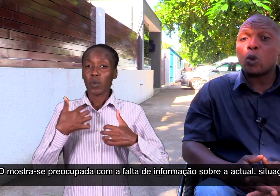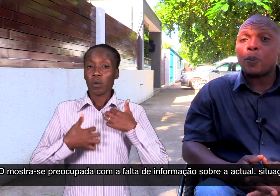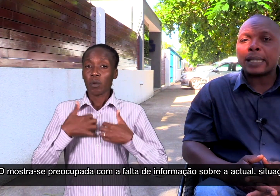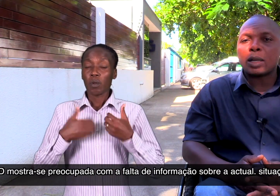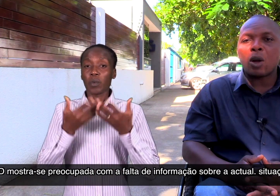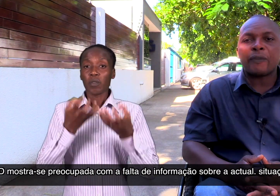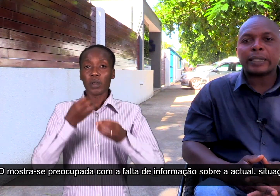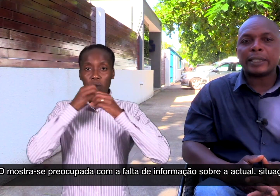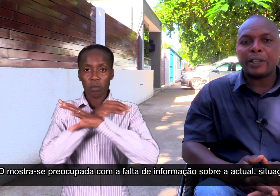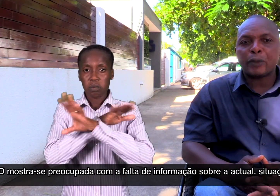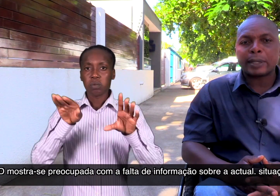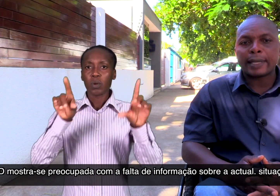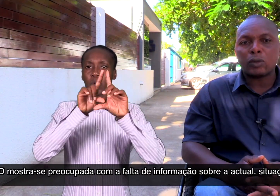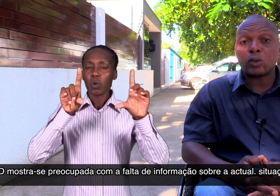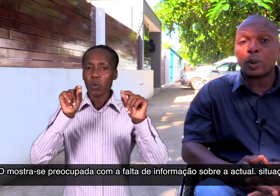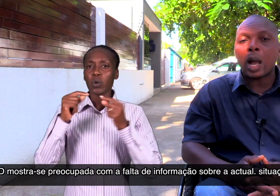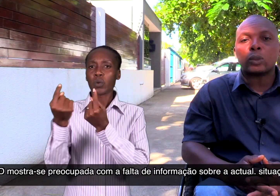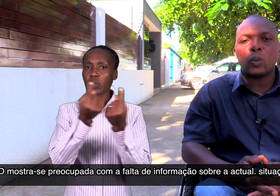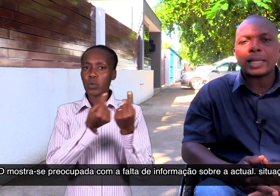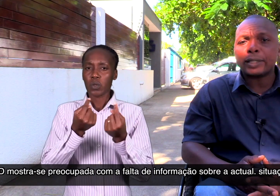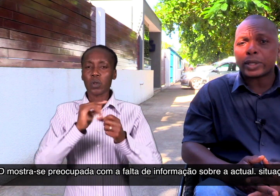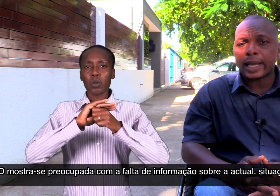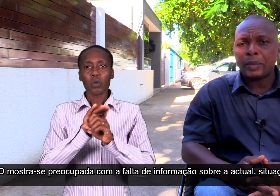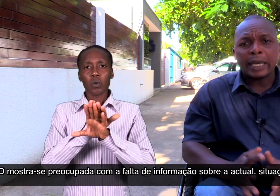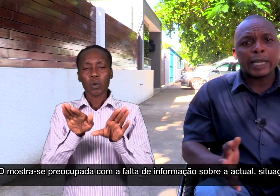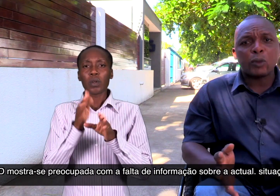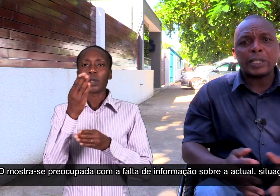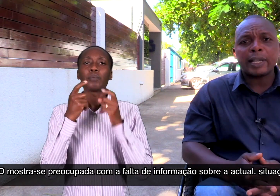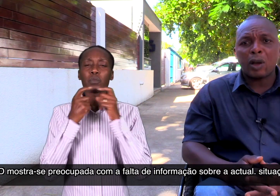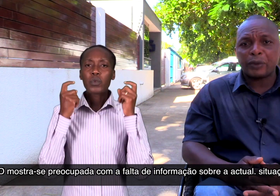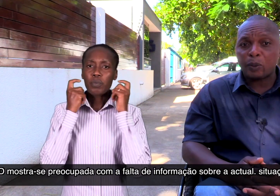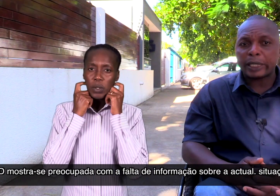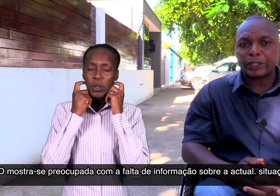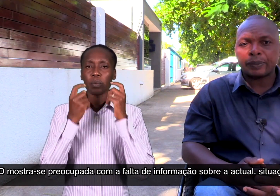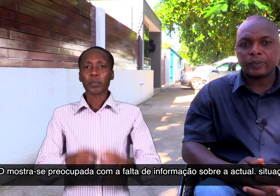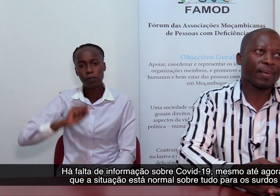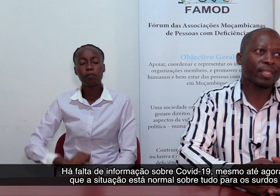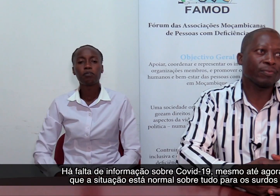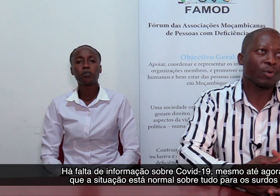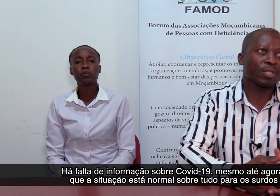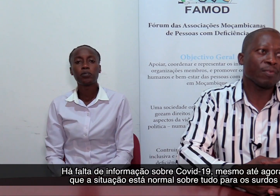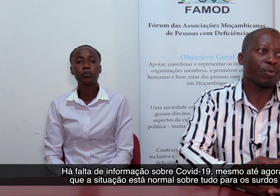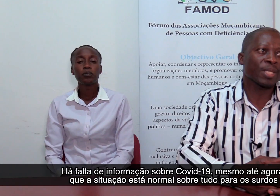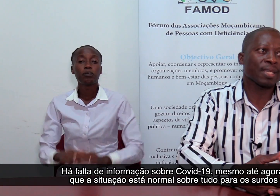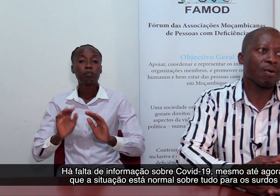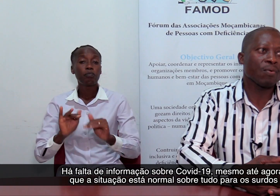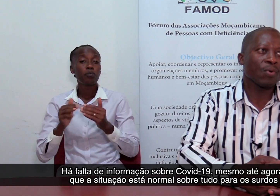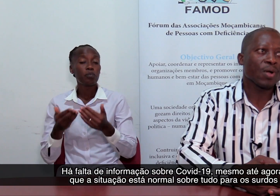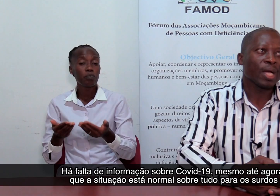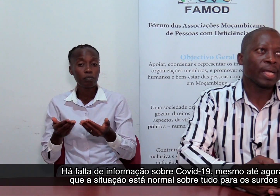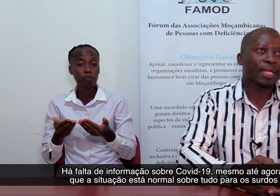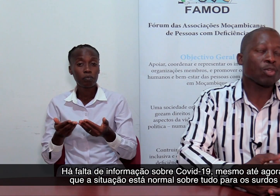mostra-se preocupada com a falta de informação sobre a atual situação da Covid-19 no país. A falta de